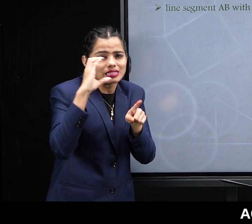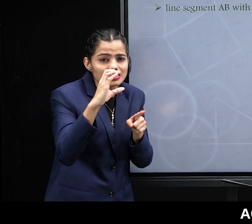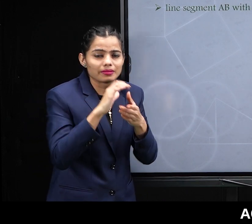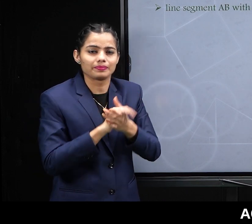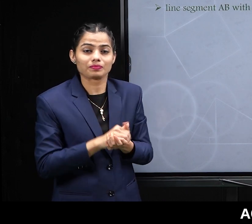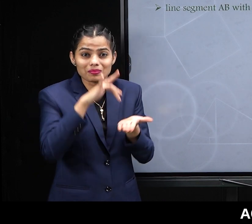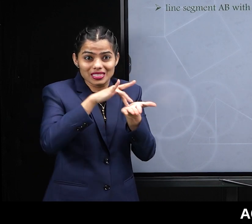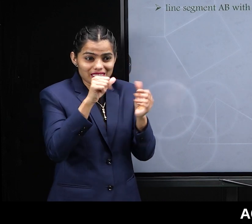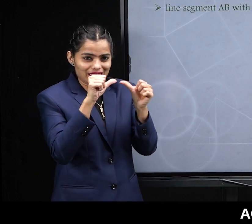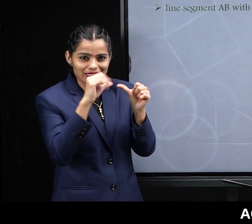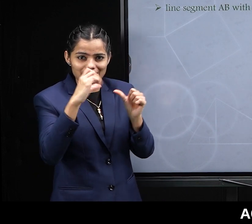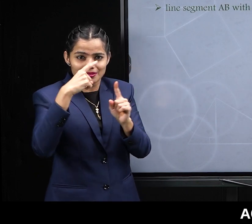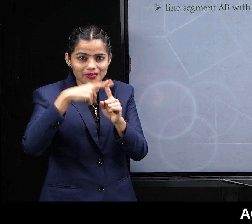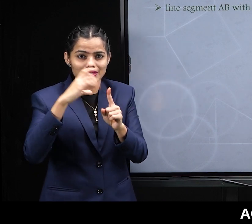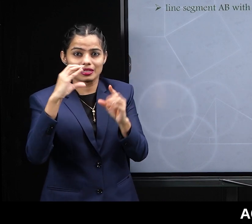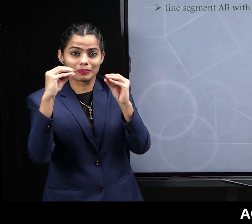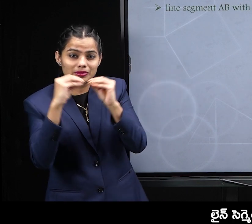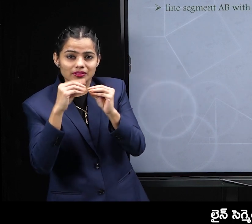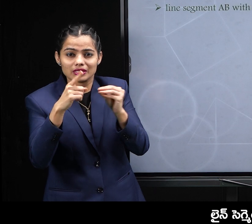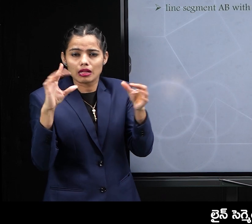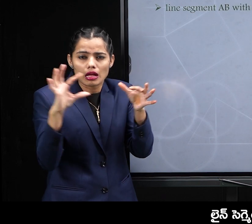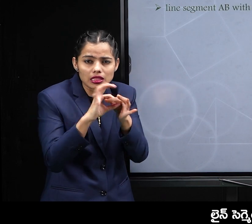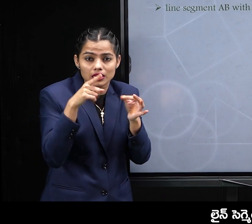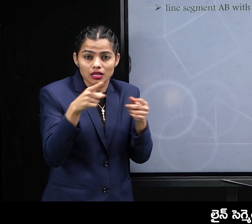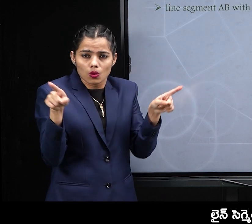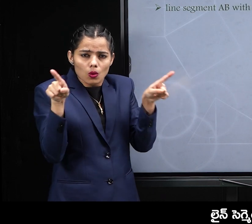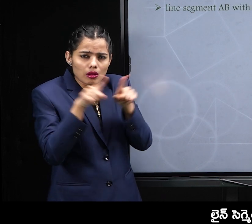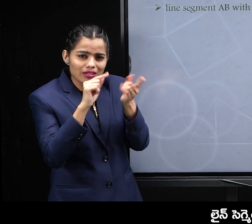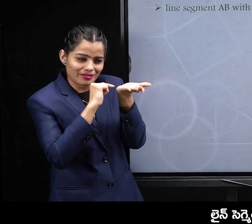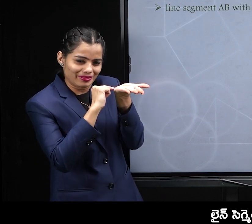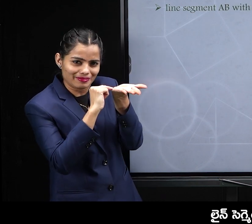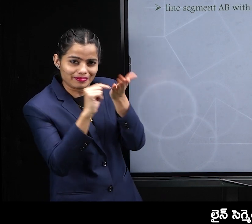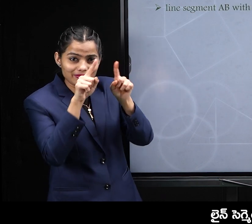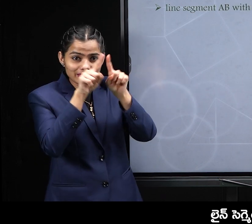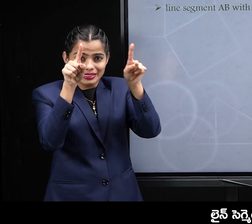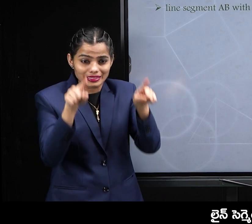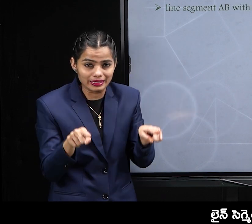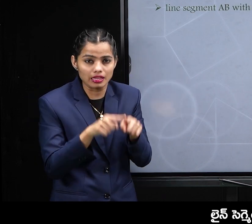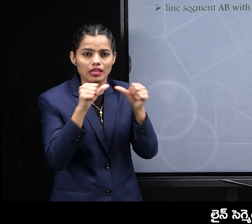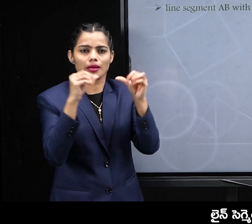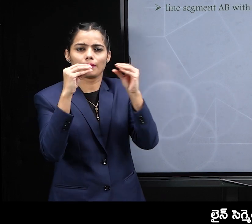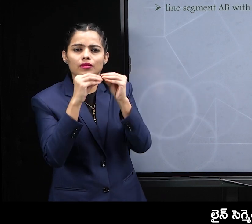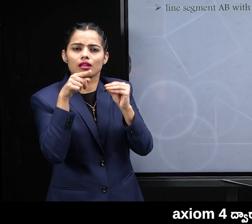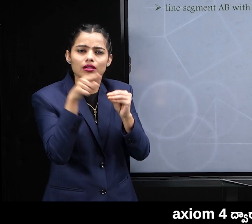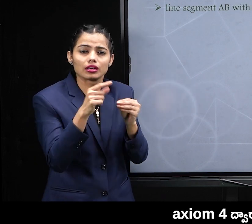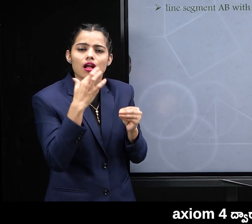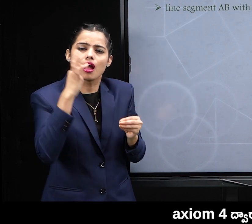ప్లస్ సేబి కలుస్తుంది లైన్ సేగ్మెంట్ ఏబితో ఈవిదంగా ఏగ్సియోం